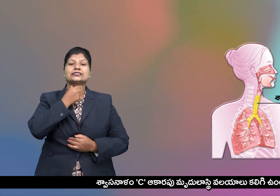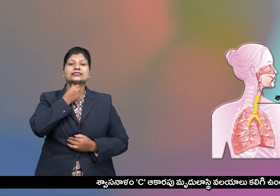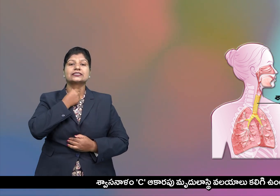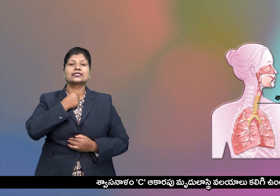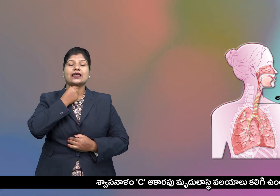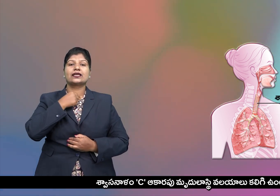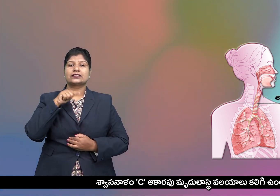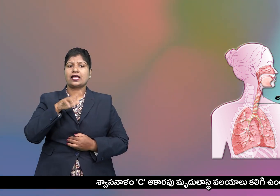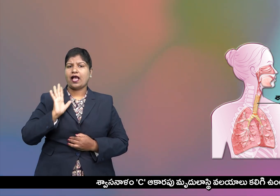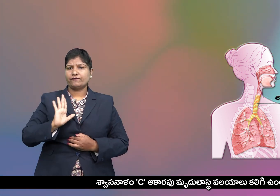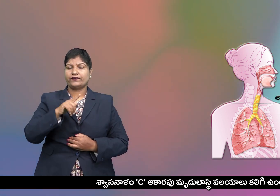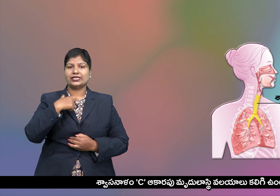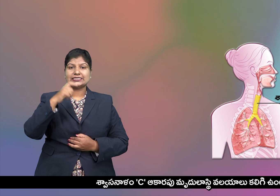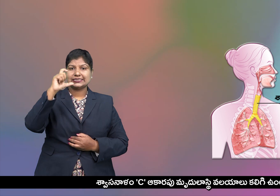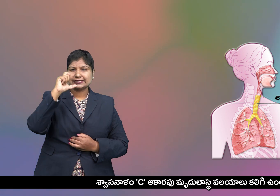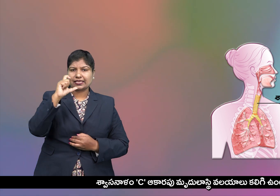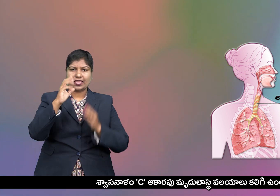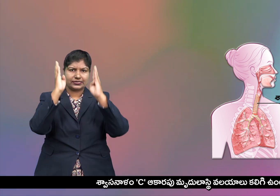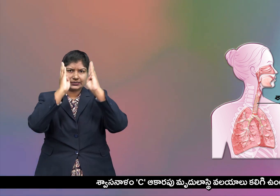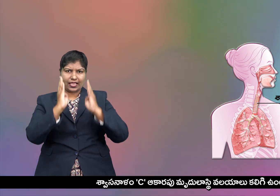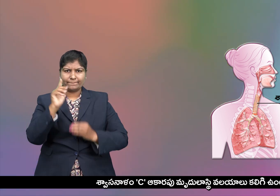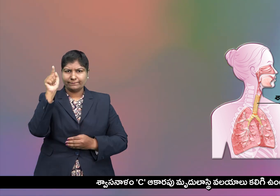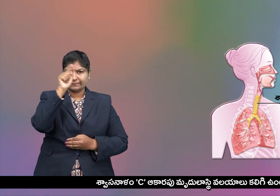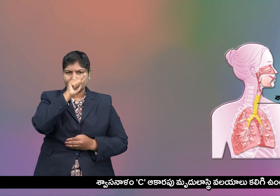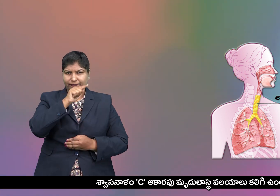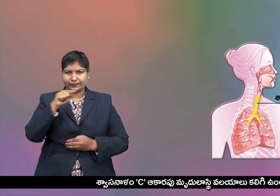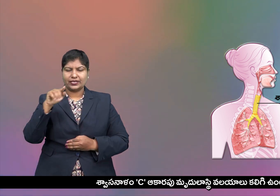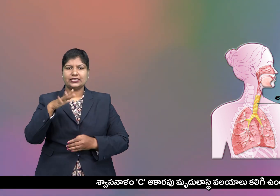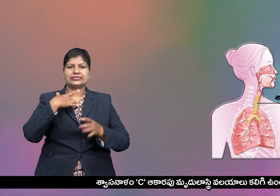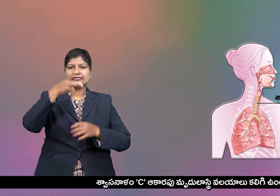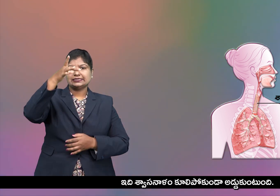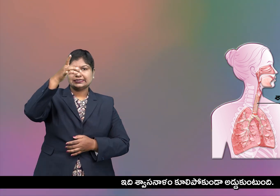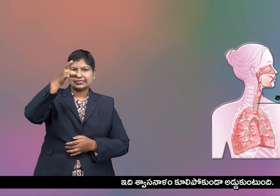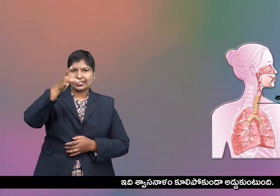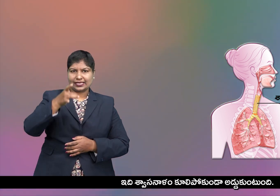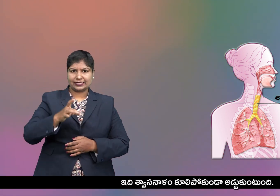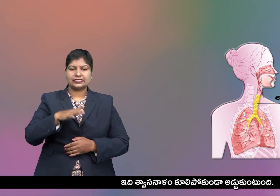శ్వాసనాళం సి ఆకారపు మృదులాస్థి వలయాలు కలిగి ఉంటుంది.